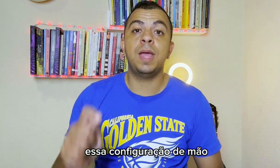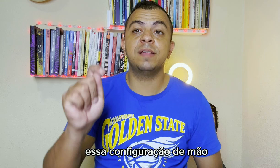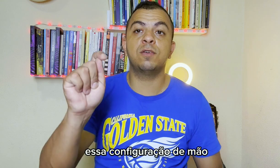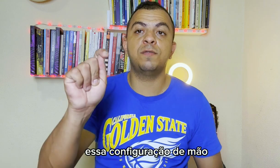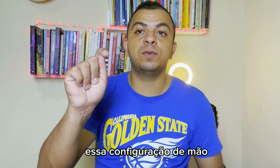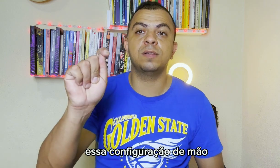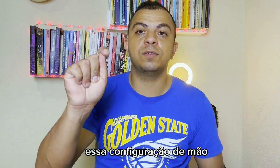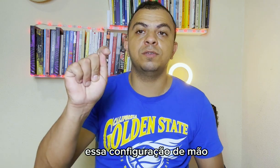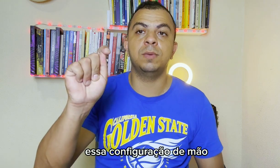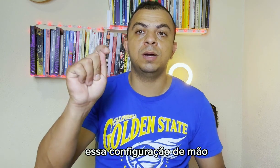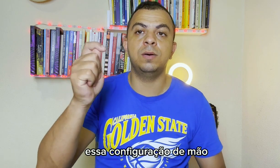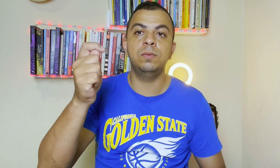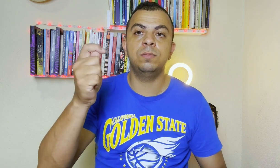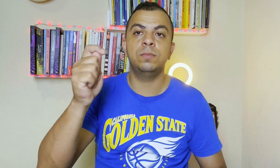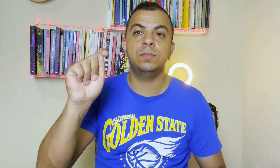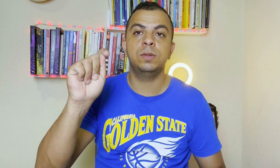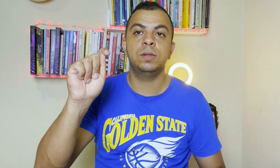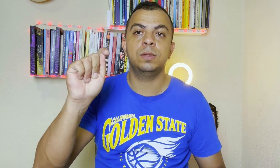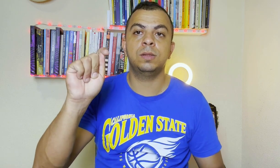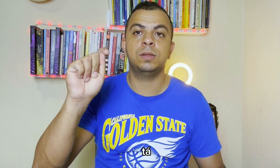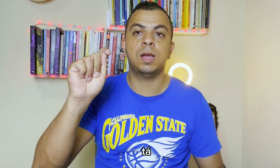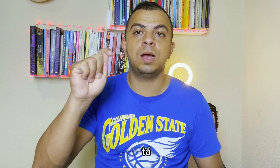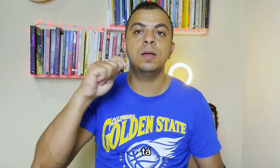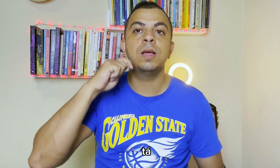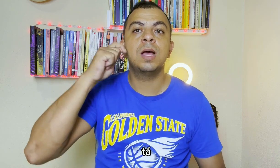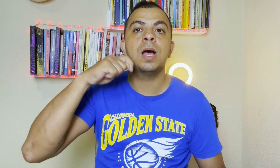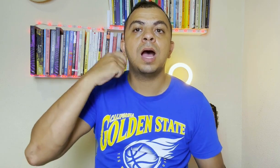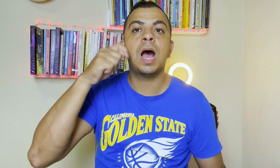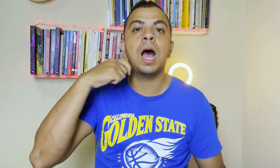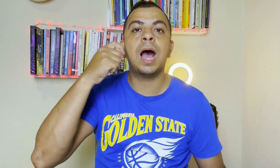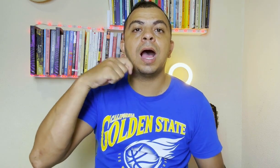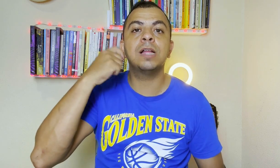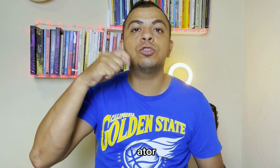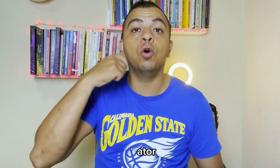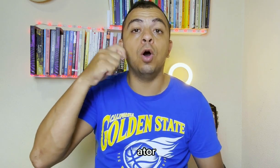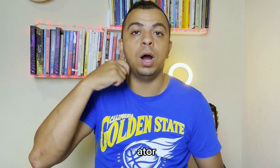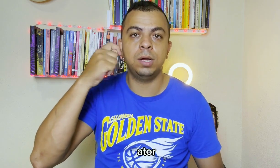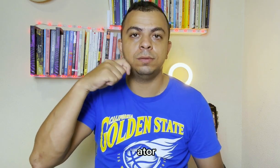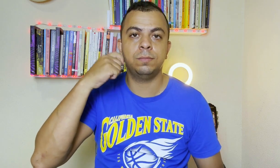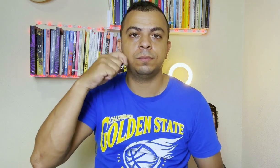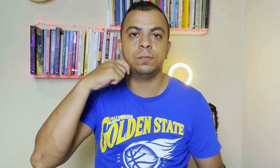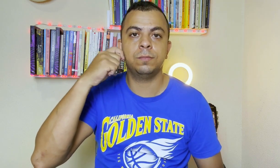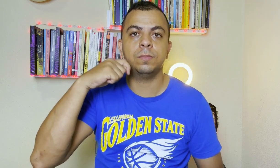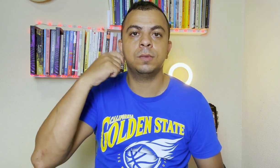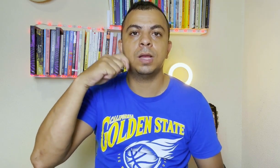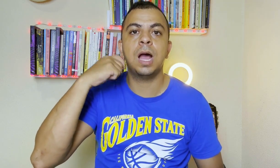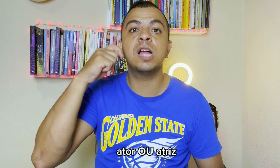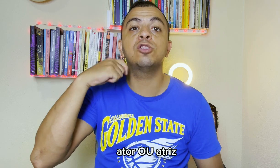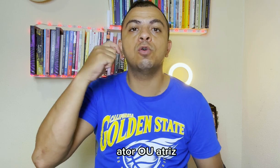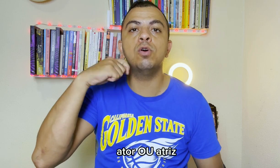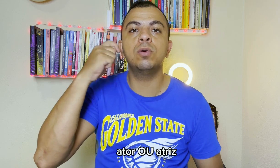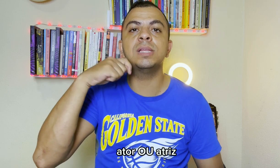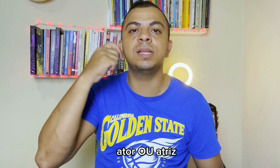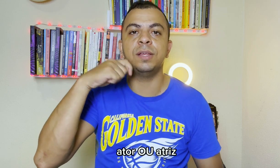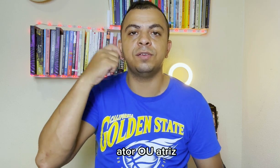Essa configuração de mão, tá? Ator. Ator ou atriz.